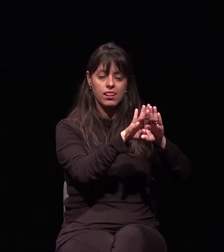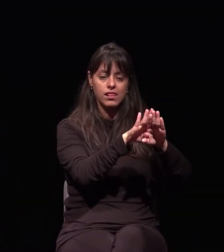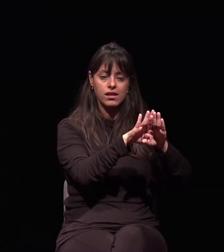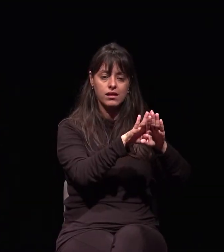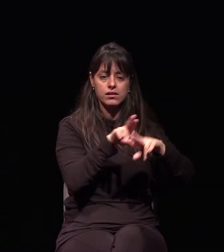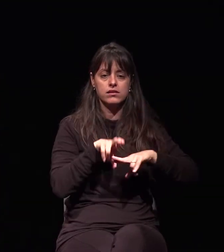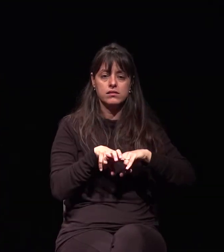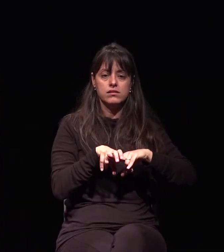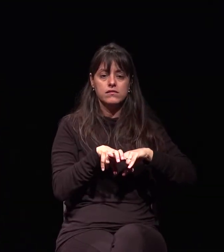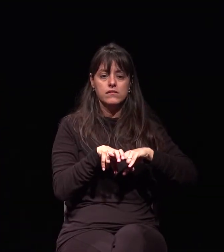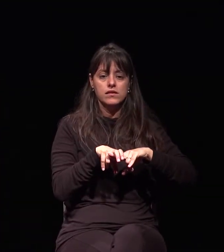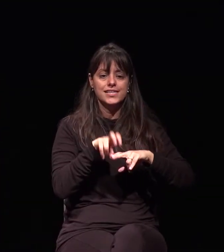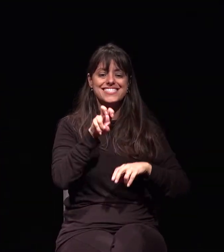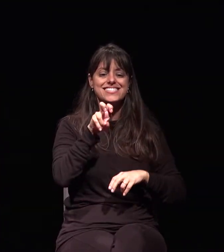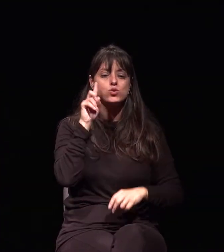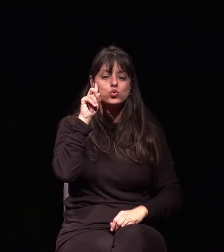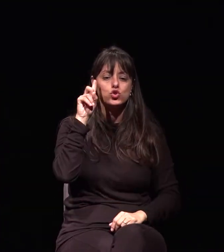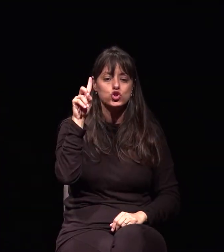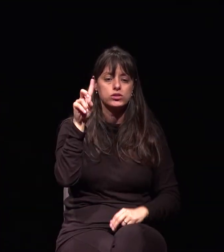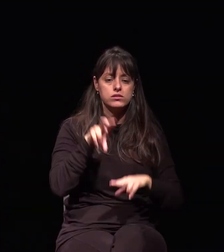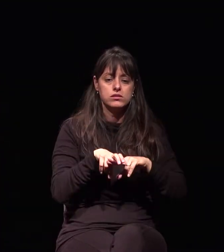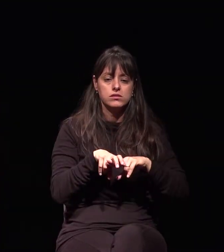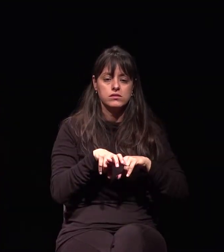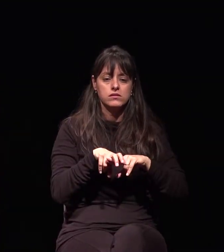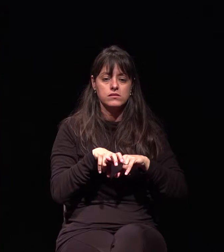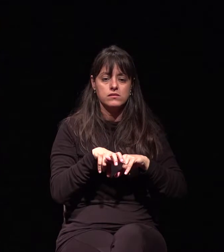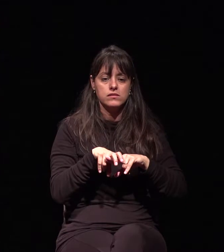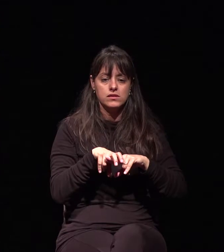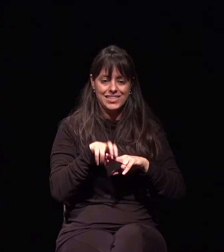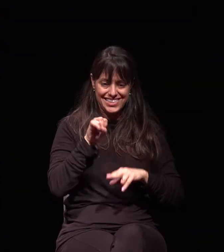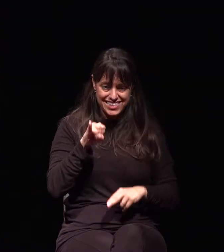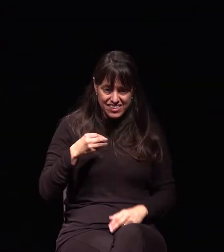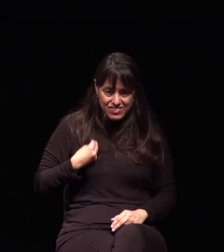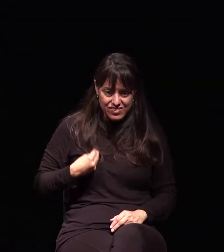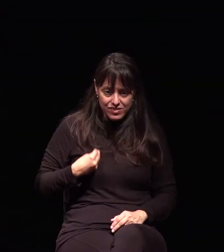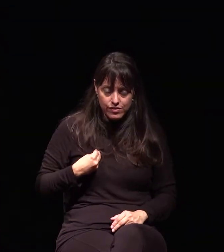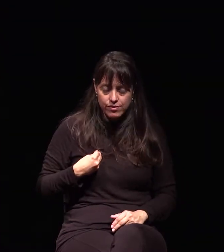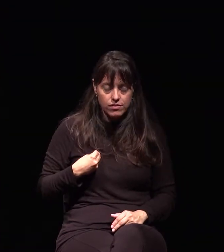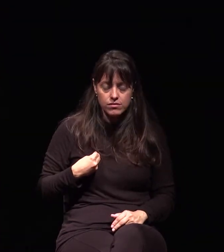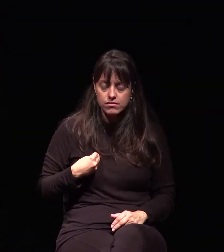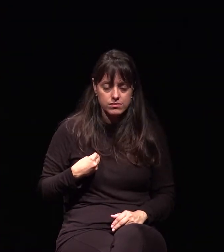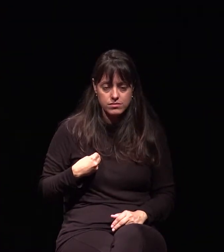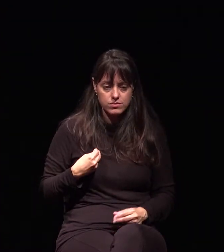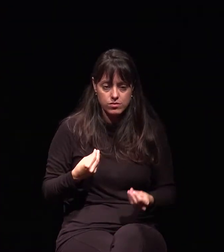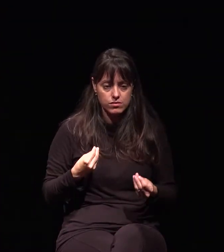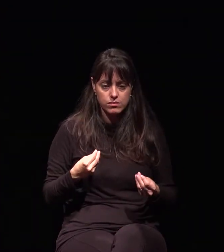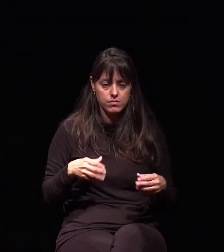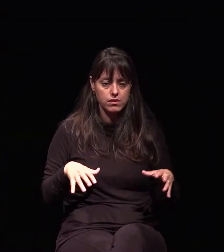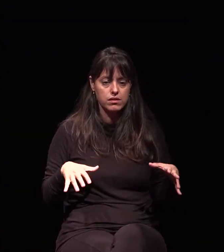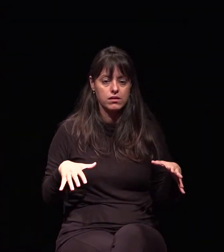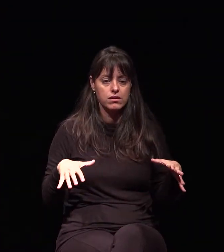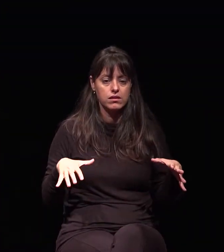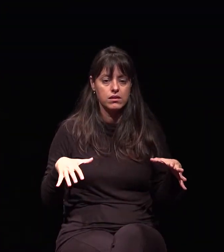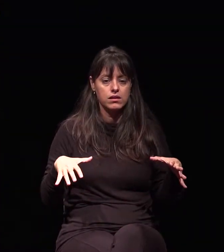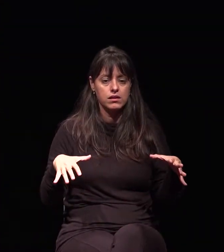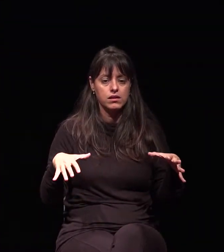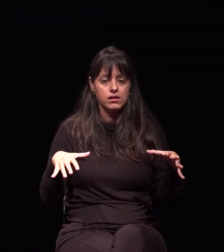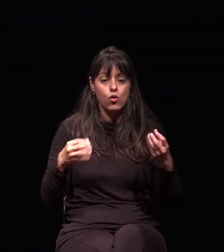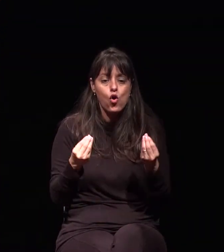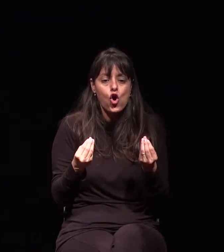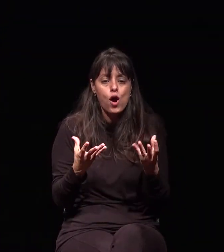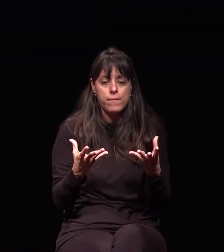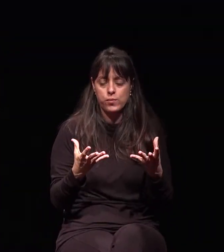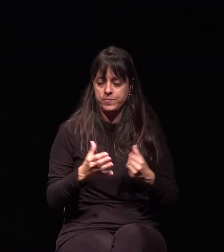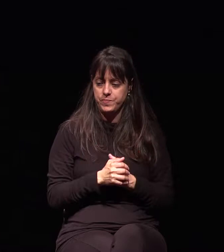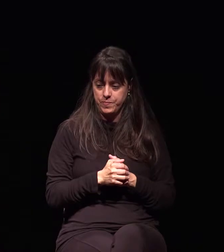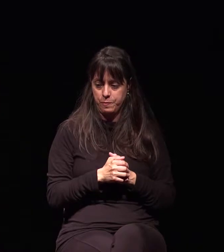Ela ficou 5 dias na geladeira. Quer dizer, se você sair de lá viva, né, você é uma sobrevivente. Essa